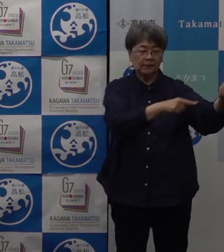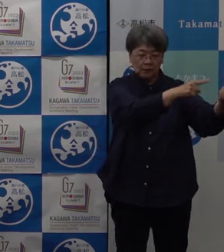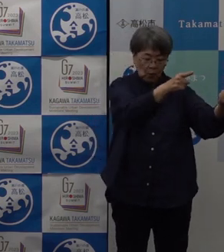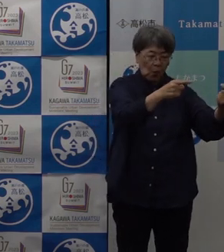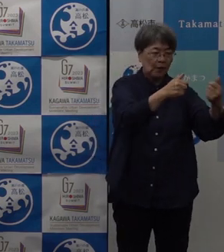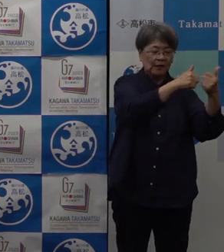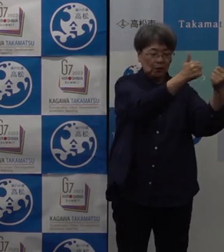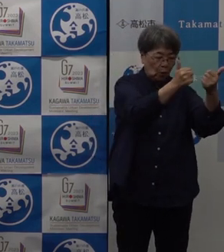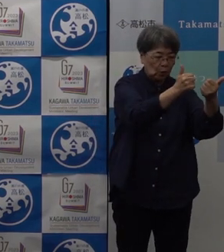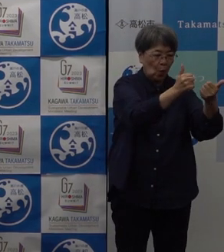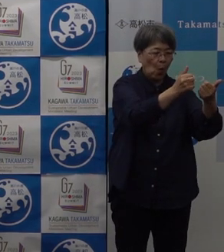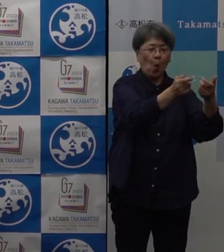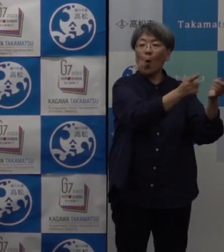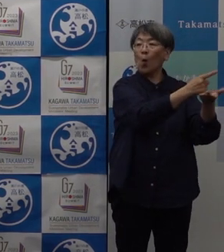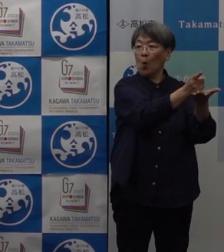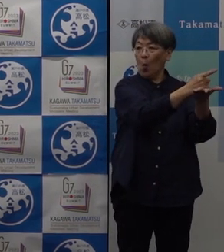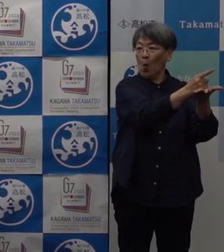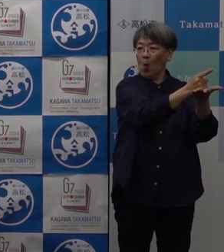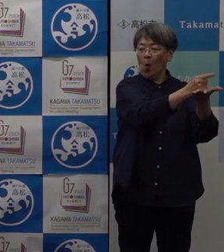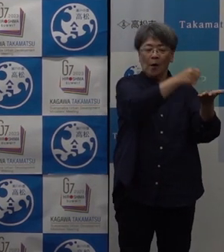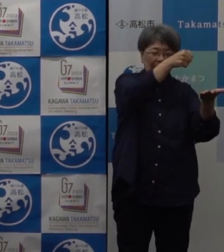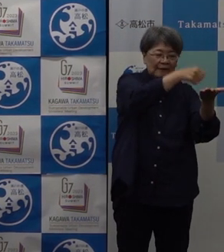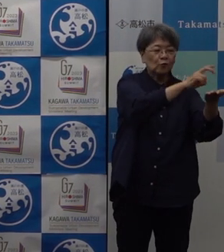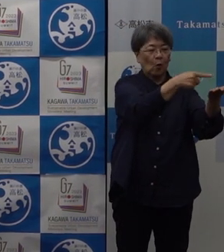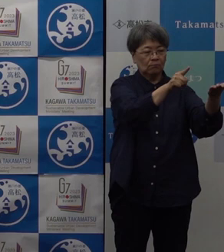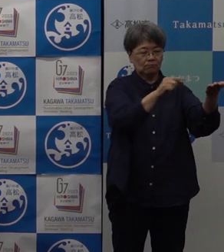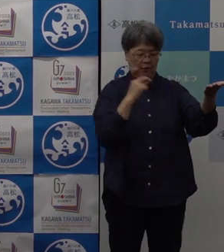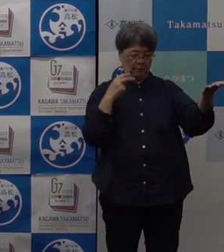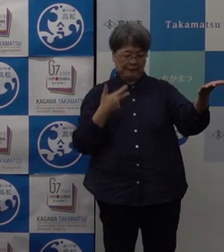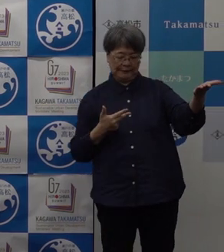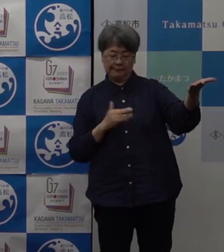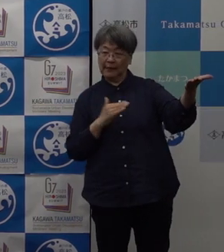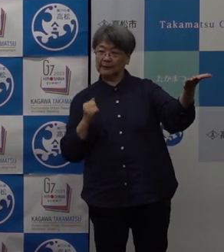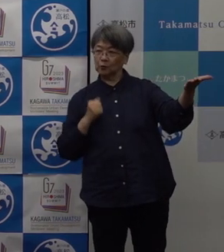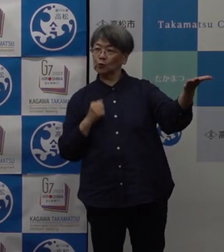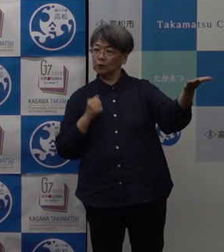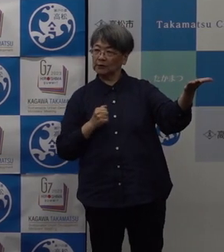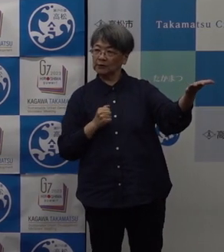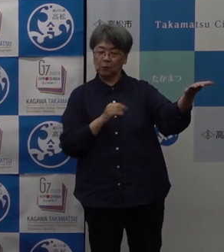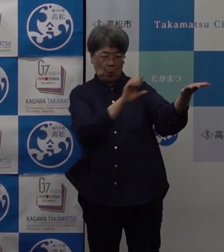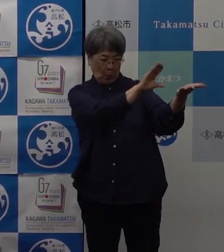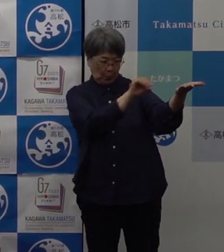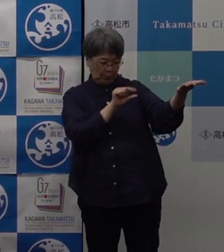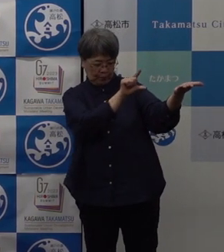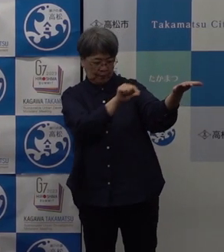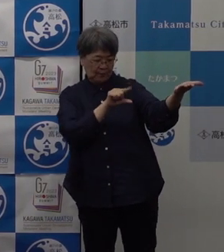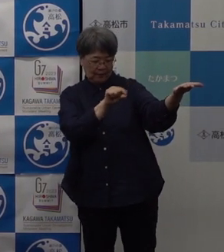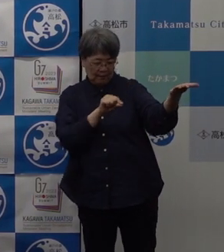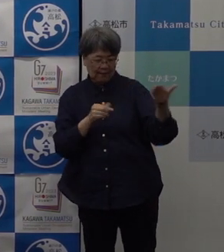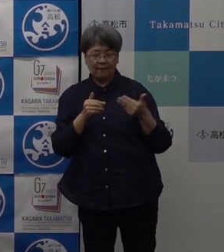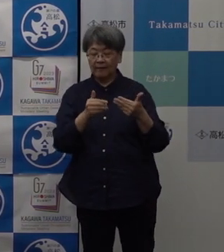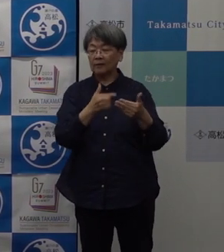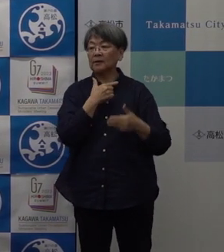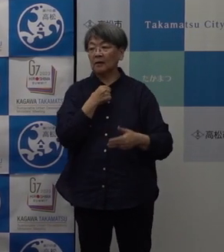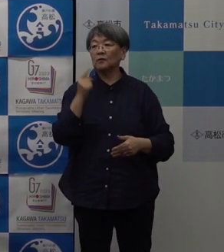いは結論あたりを高松のまちづくりにも生かしていければというふうに思っているところでございます。